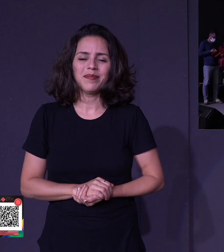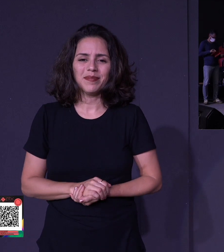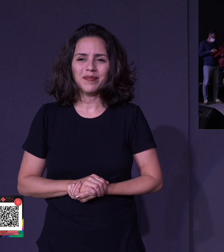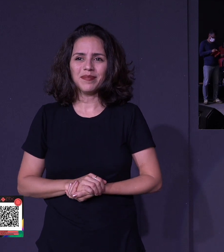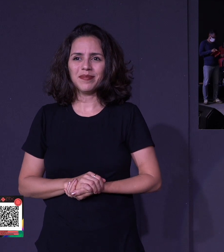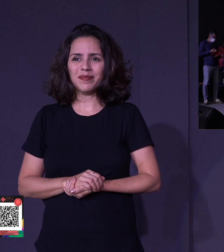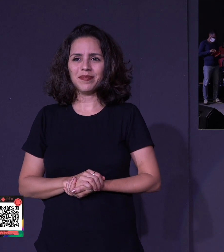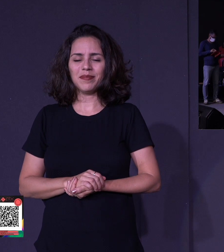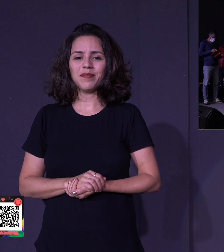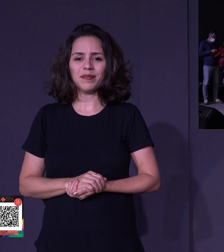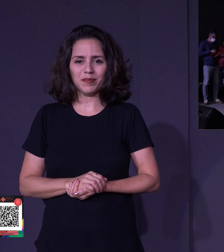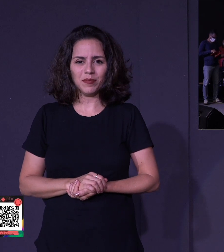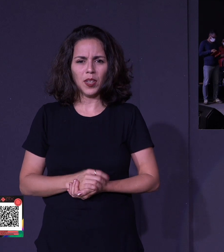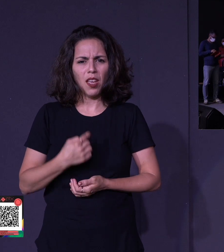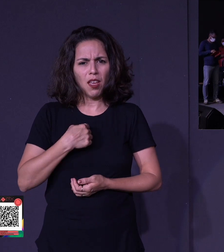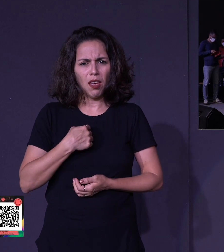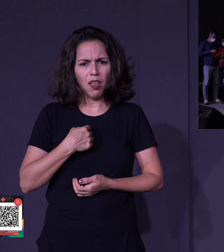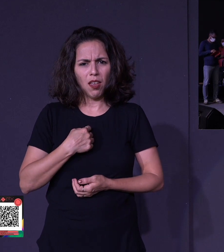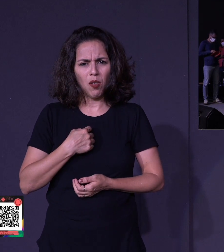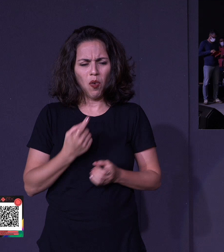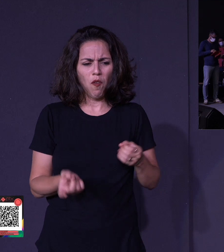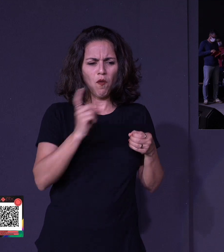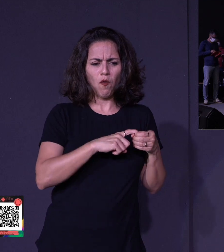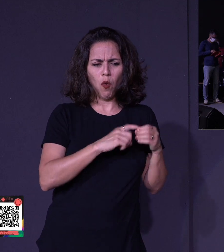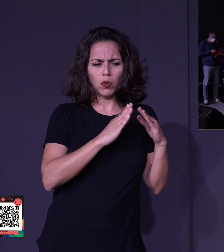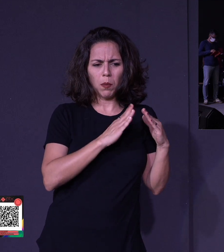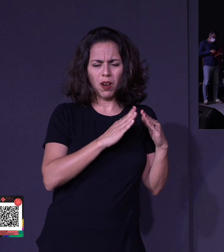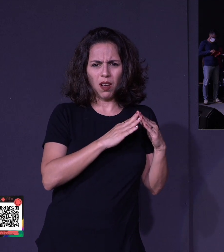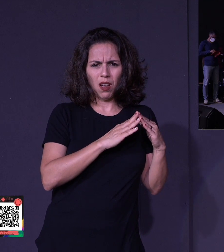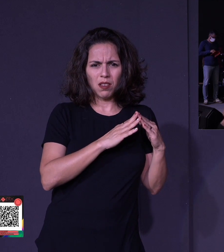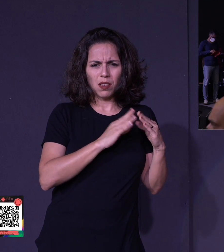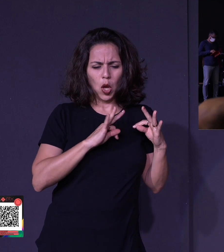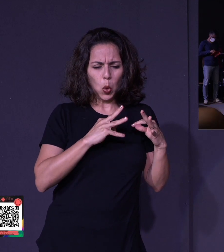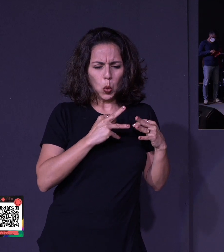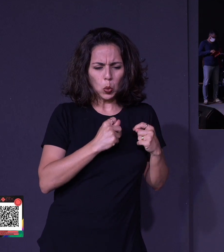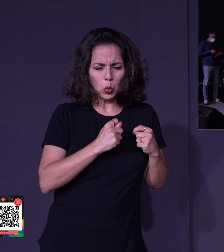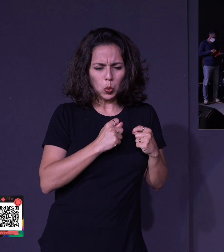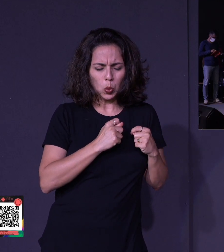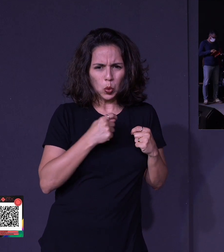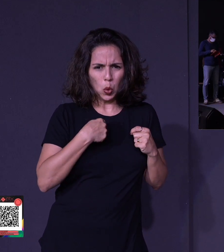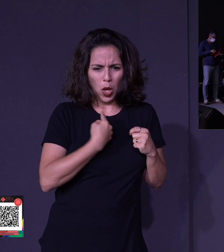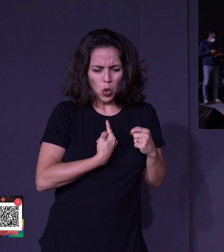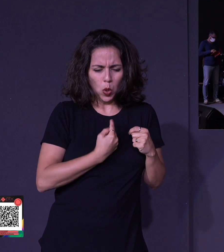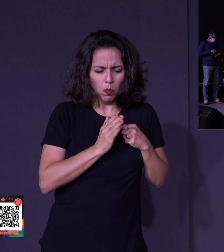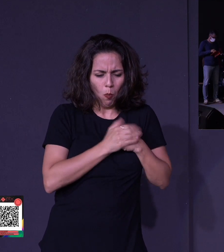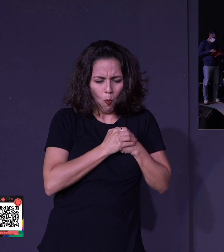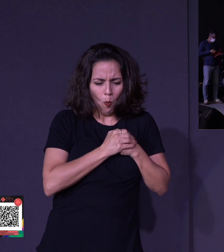Não vou voltar para casa com aquilo que o Senhor mandou entregar a você. Amém? Quem quer